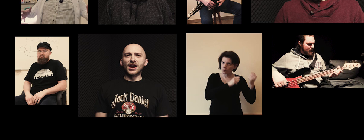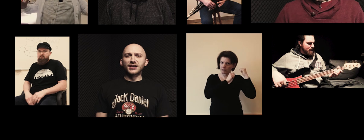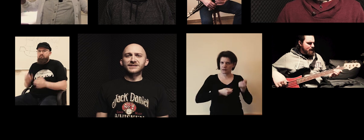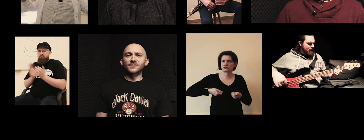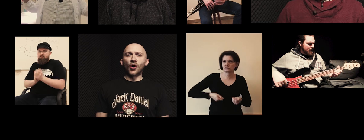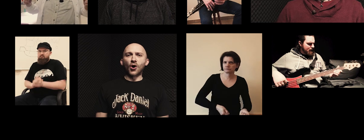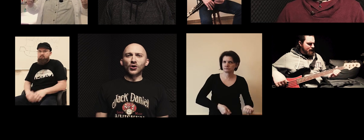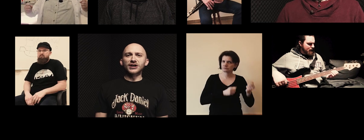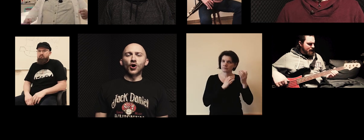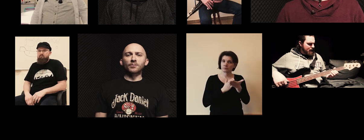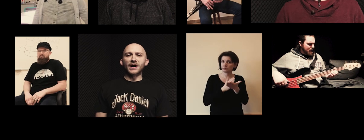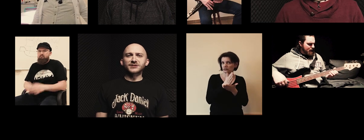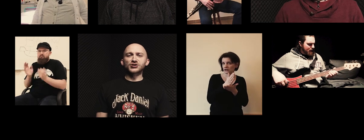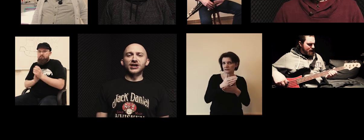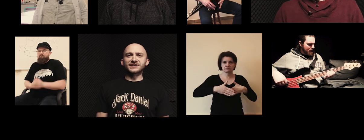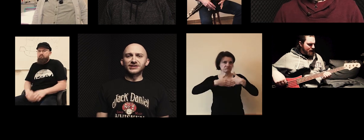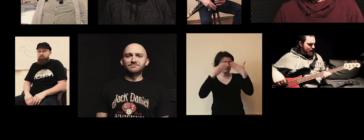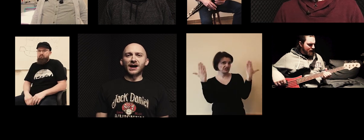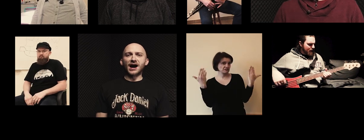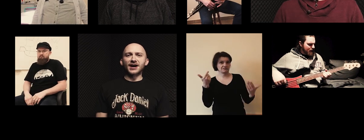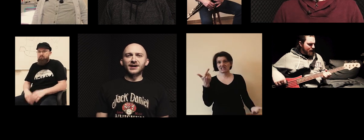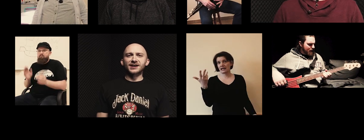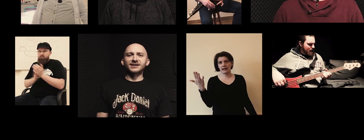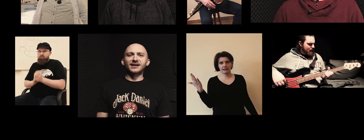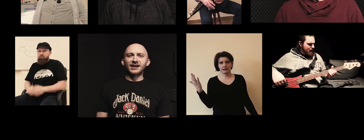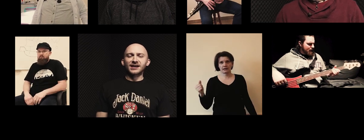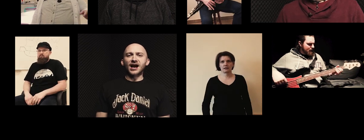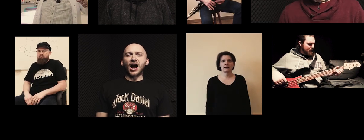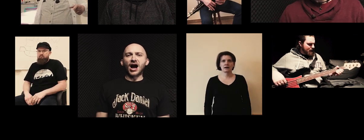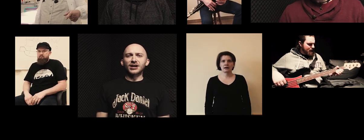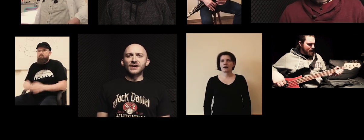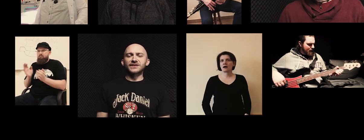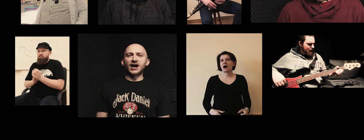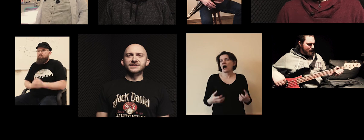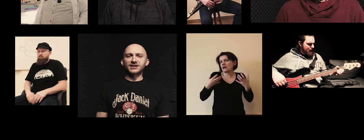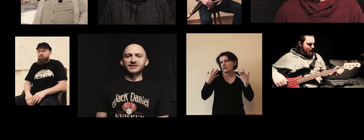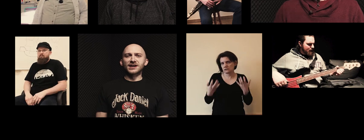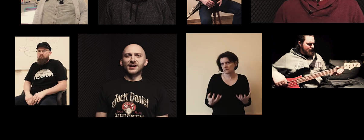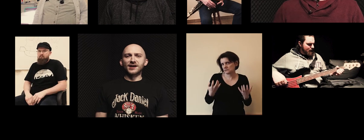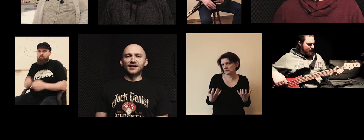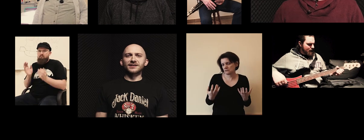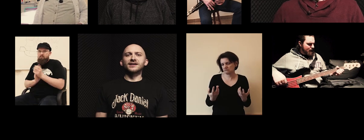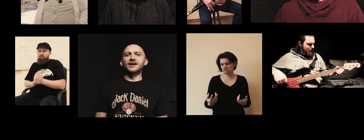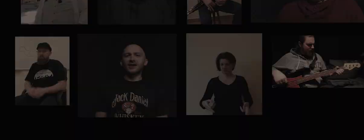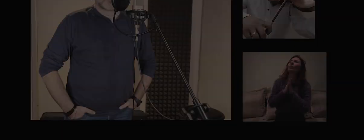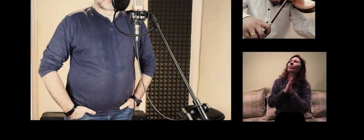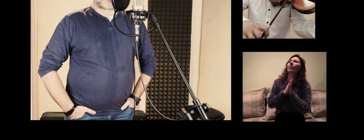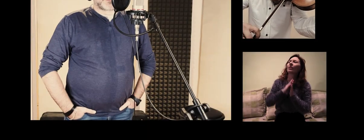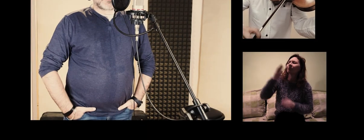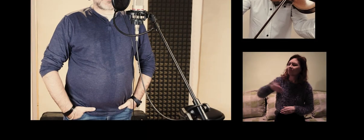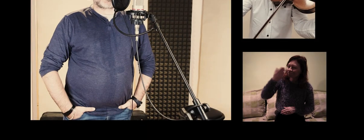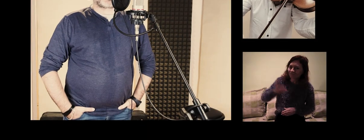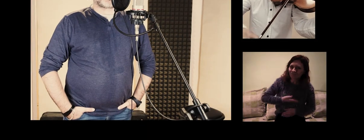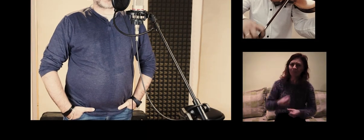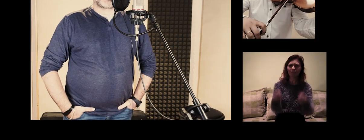Few days, mogę kopać przez dni parę. Ale wracać chcę. O